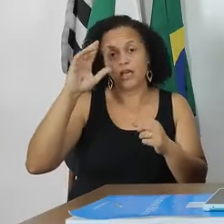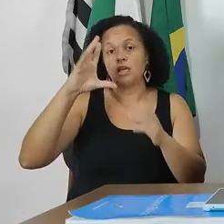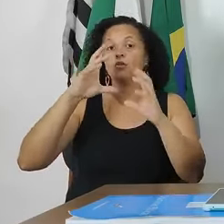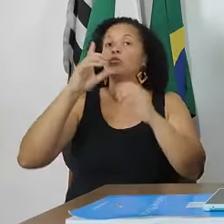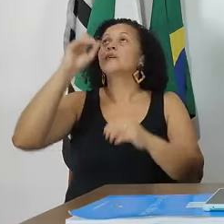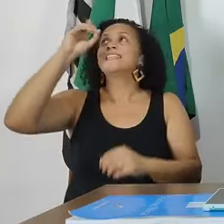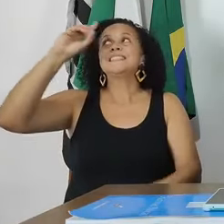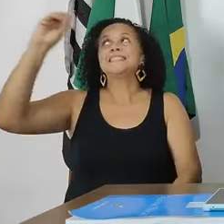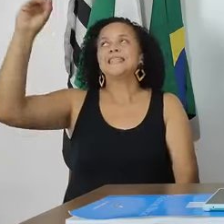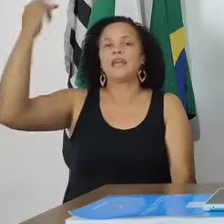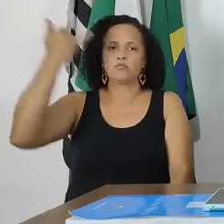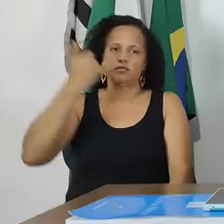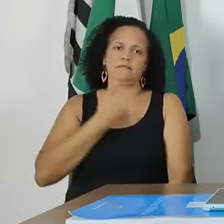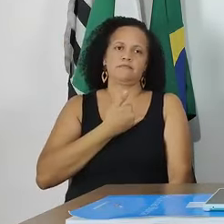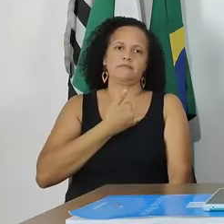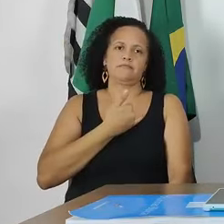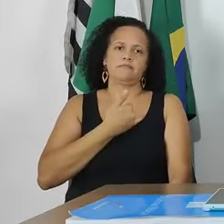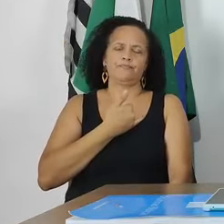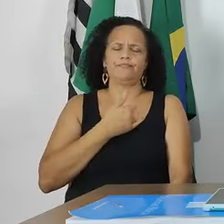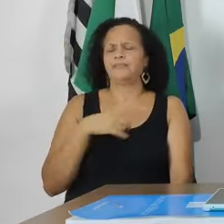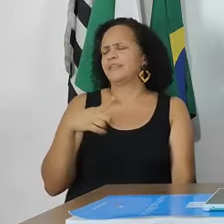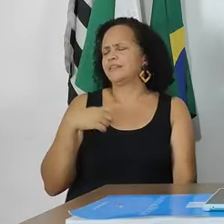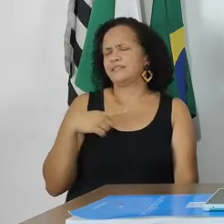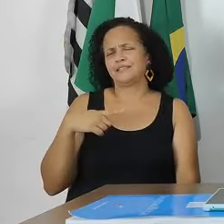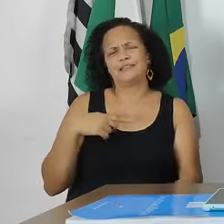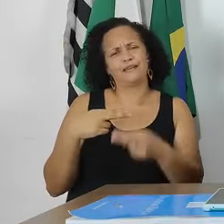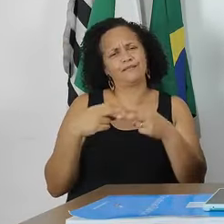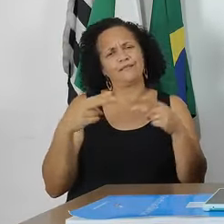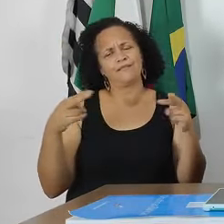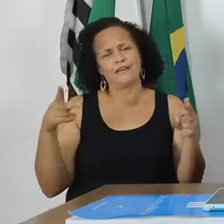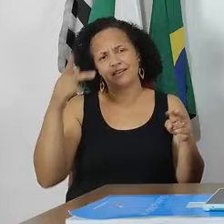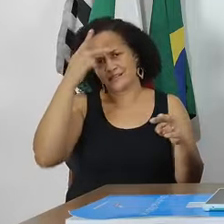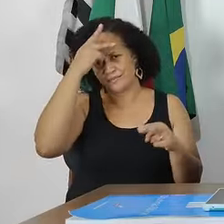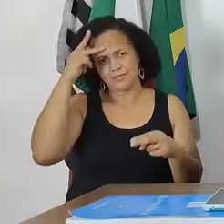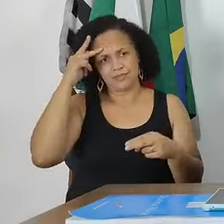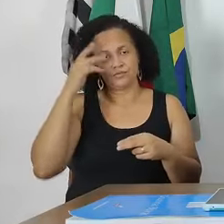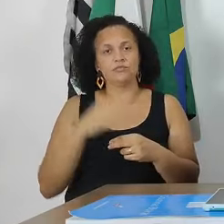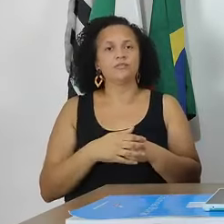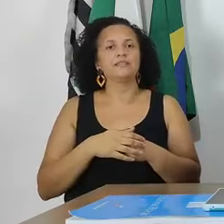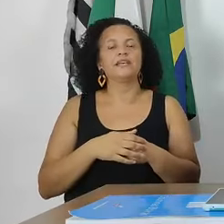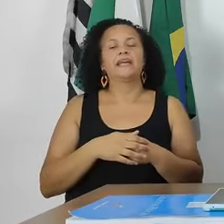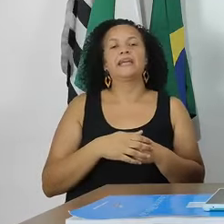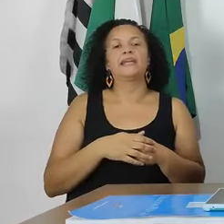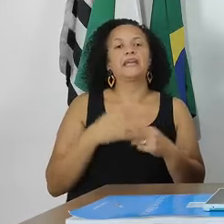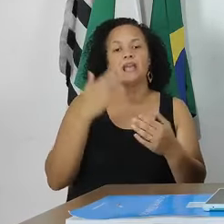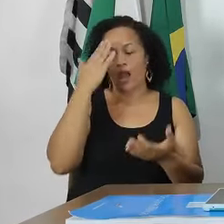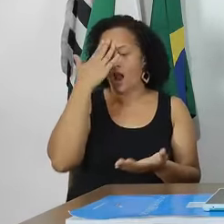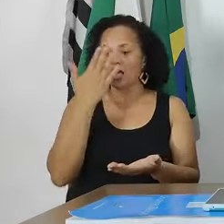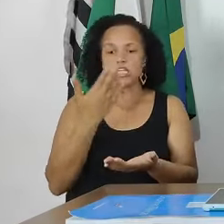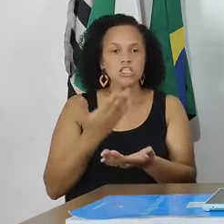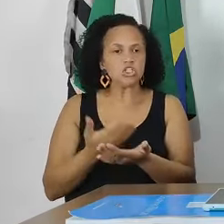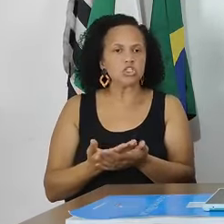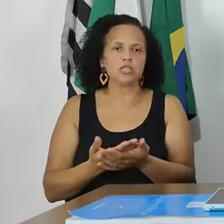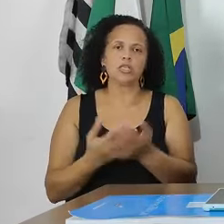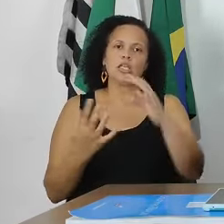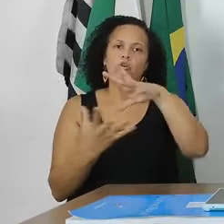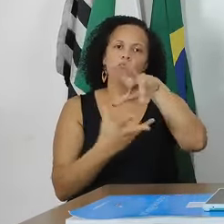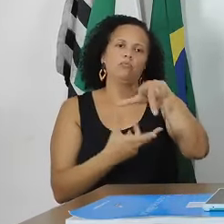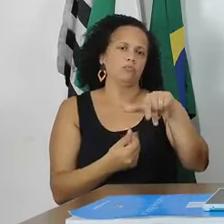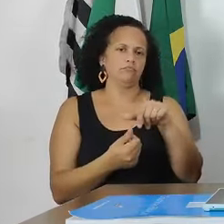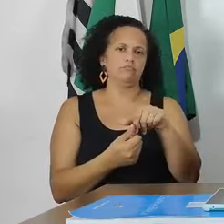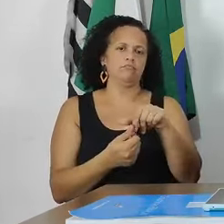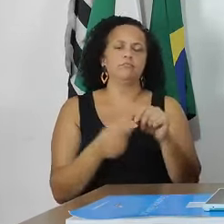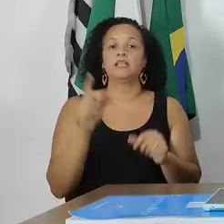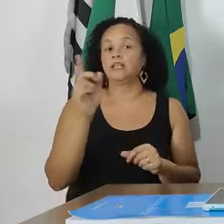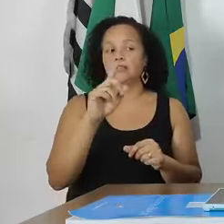as vozes do mundo e não de Deus. Então, o que você e eu temos decidido a fazer com o